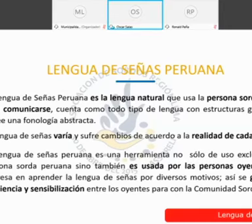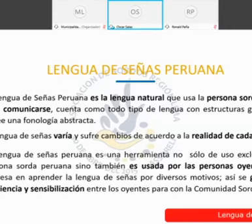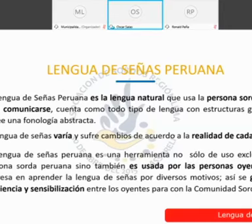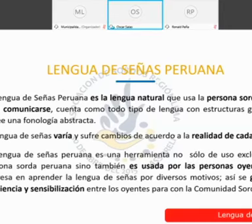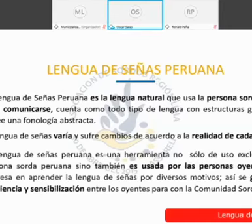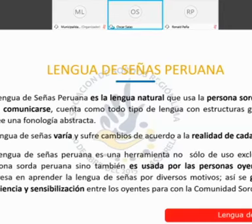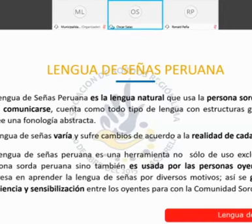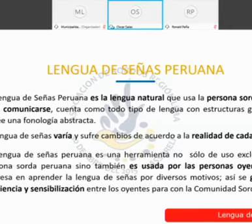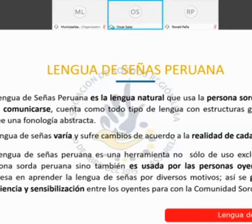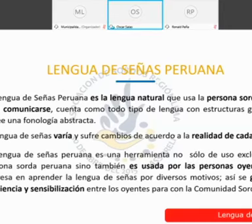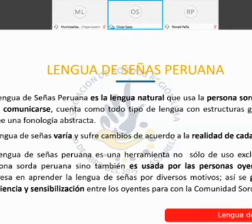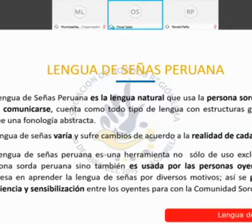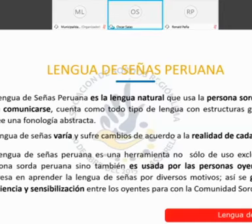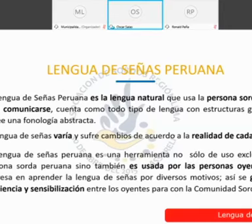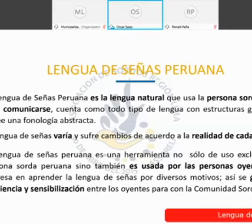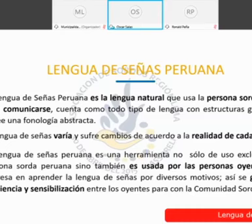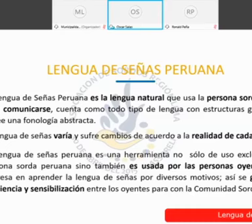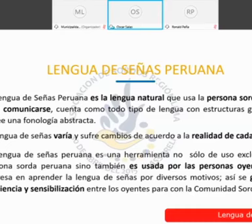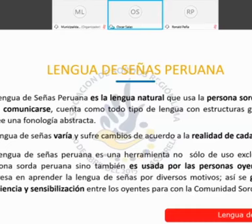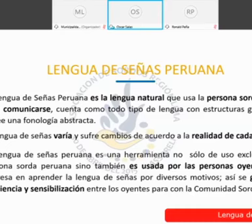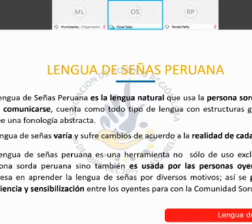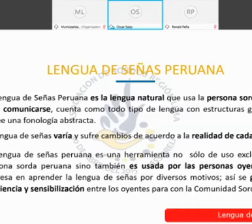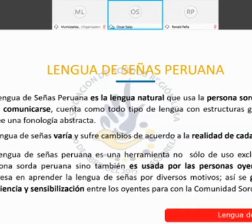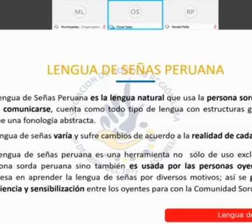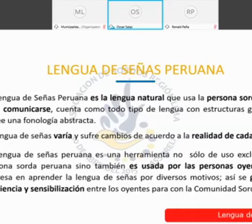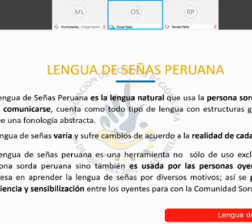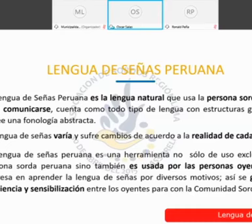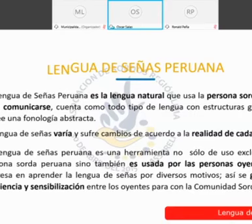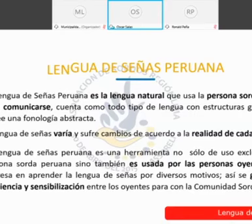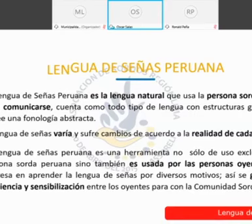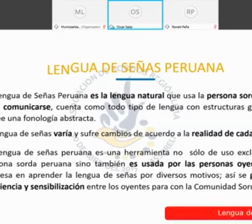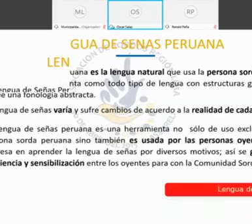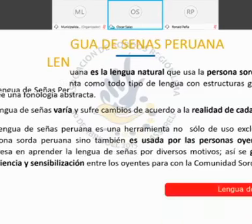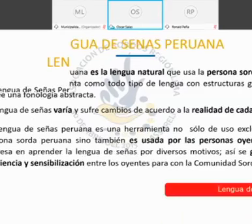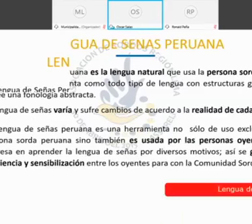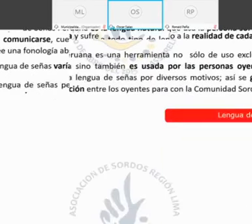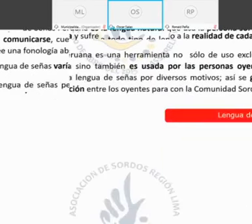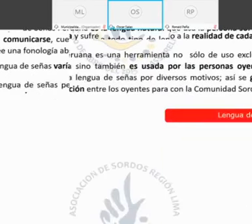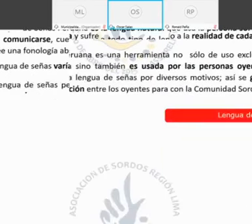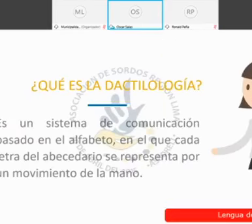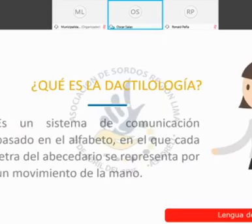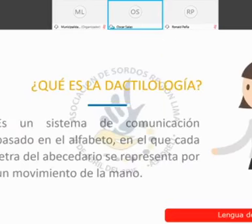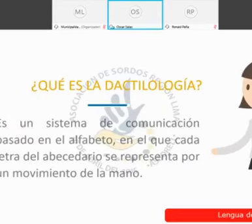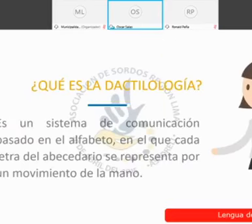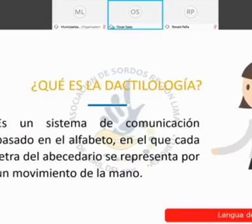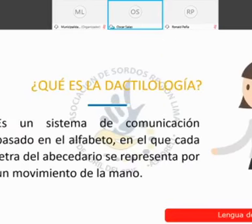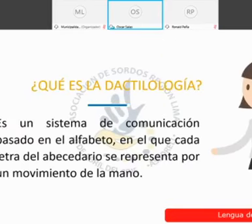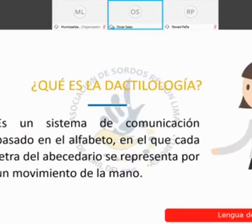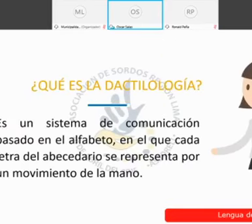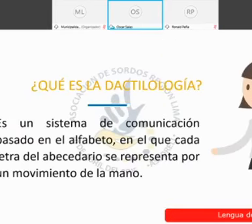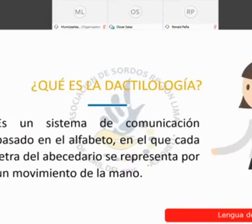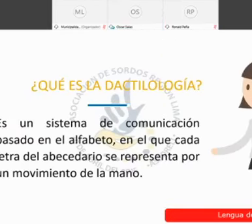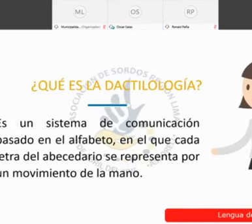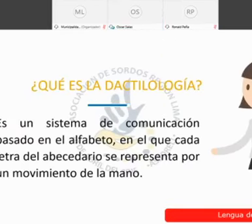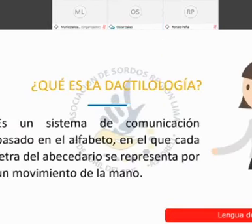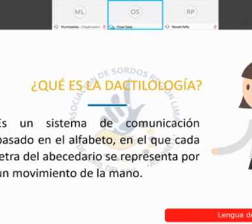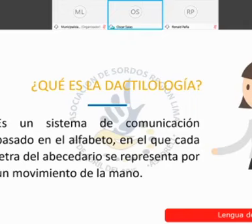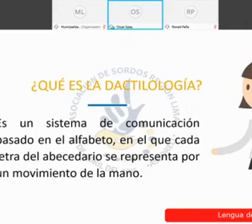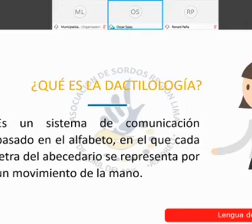¿no? Por eso es muy, muy sustantivo que cada vez nos involucremos mejor y más con la lengua de señas peruana, ¿no? La